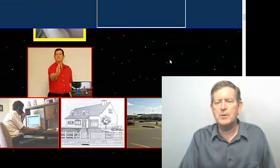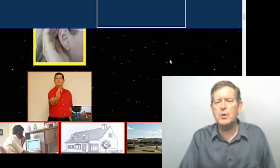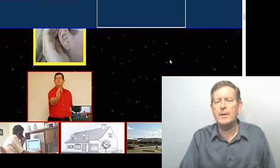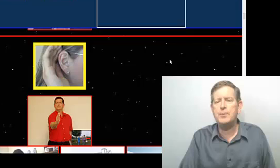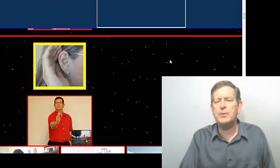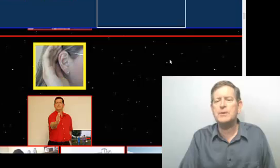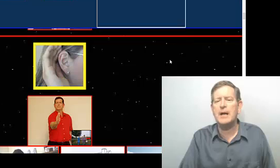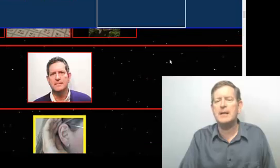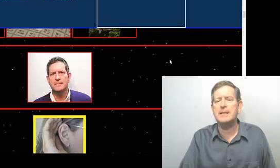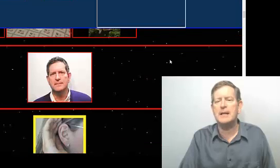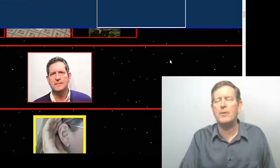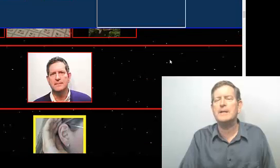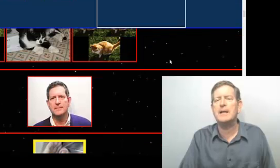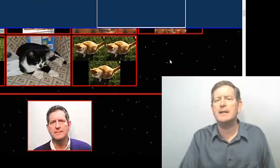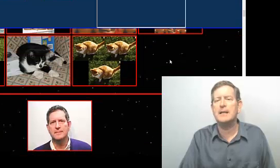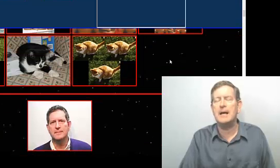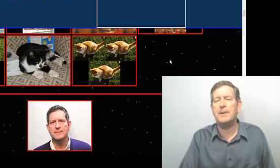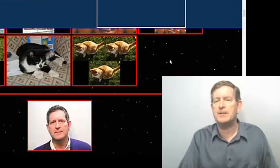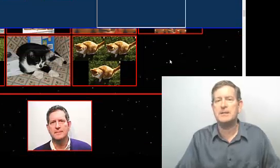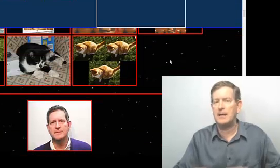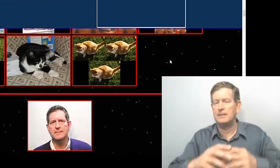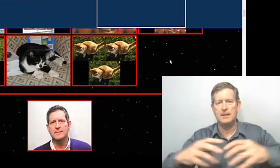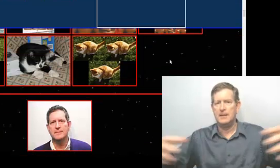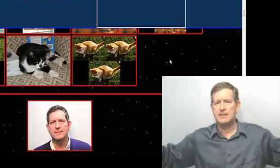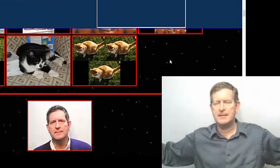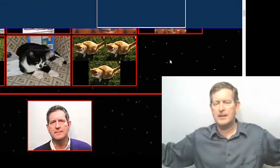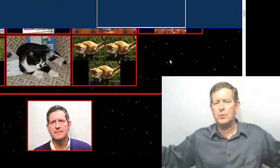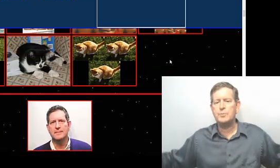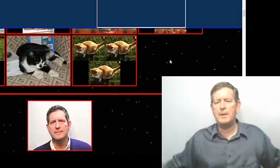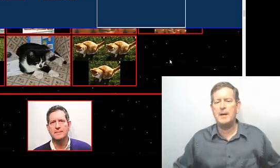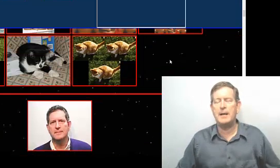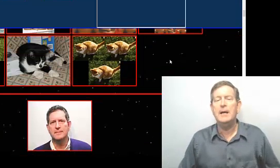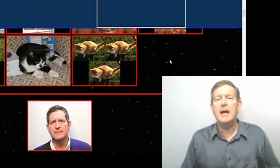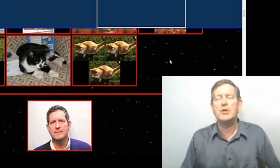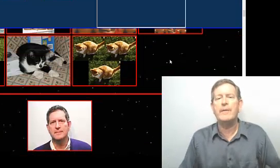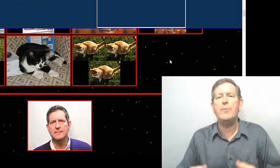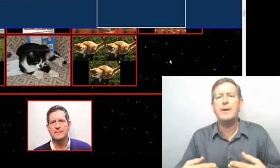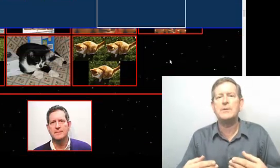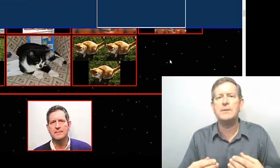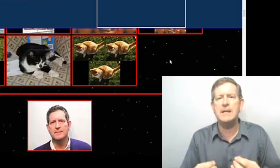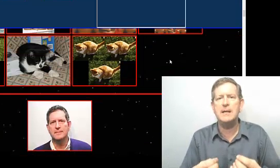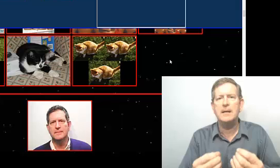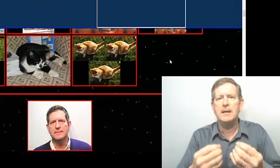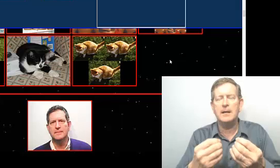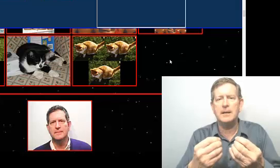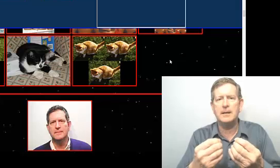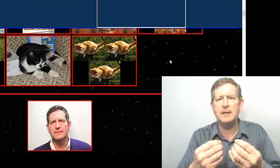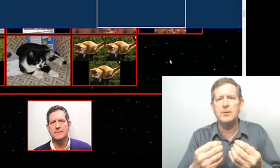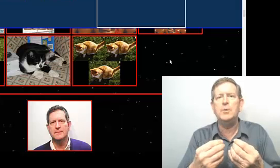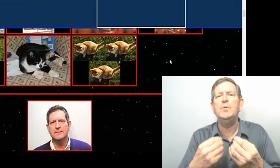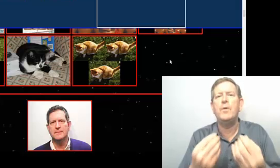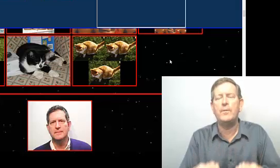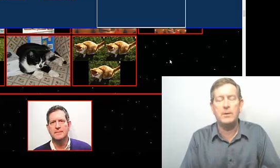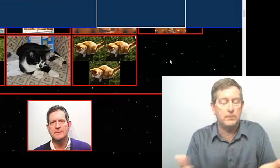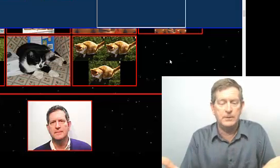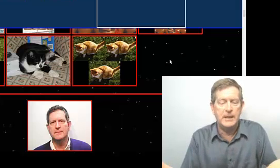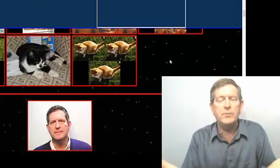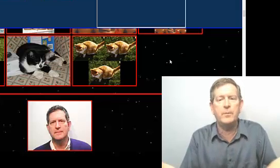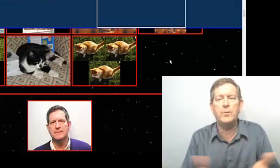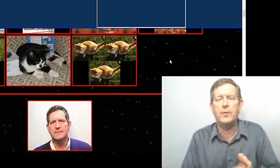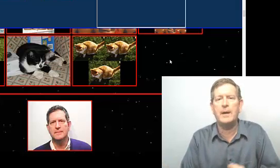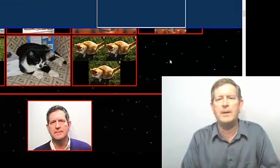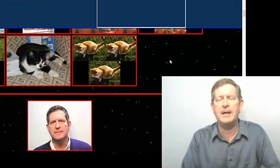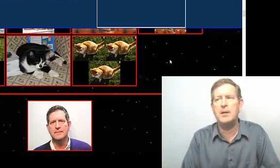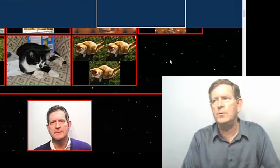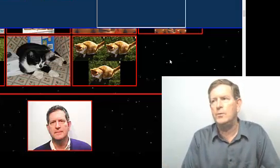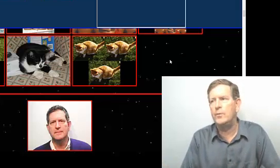Je pense qu'on va plutôt s'arrêter là. On va s'arrêter là parce que ça s'allonge pas mal. Et je vais vous présenter les nouveaux